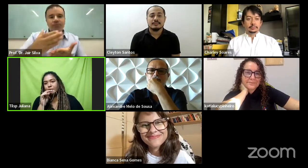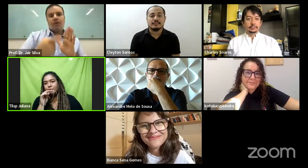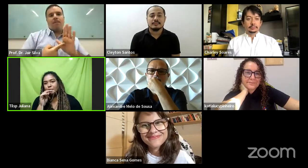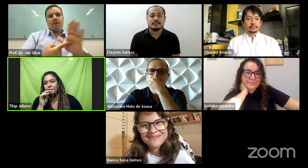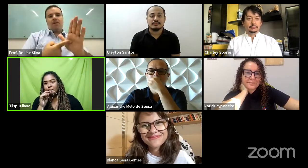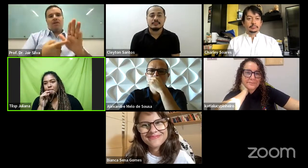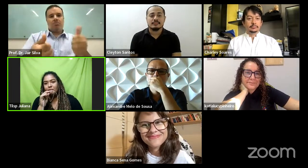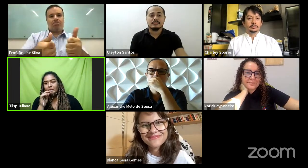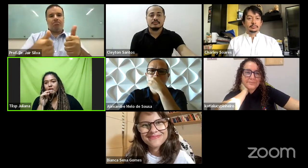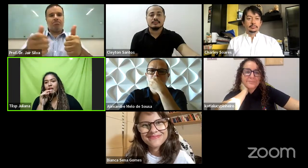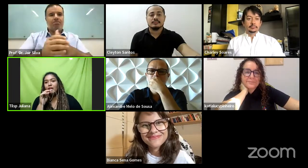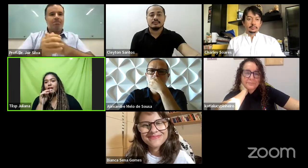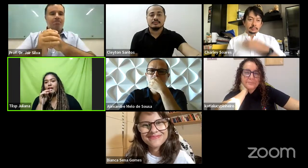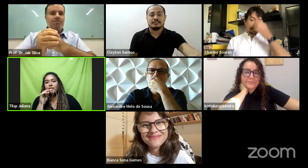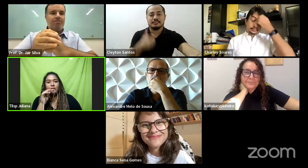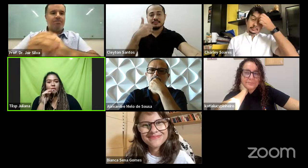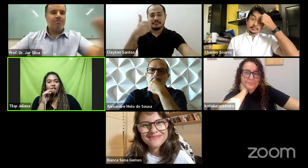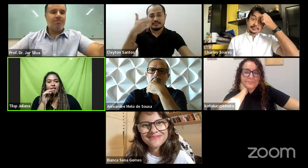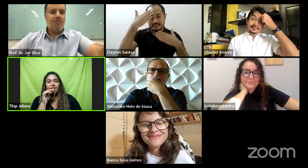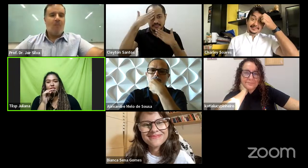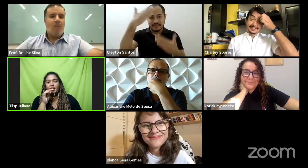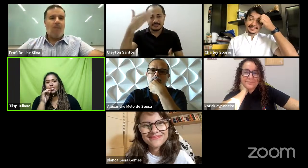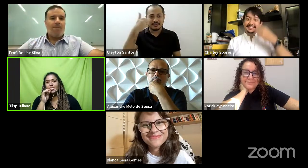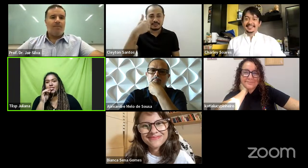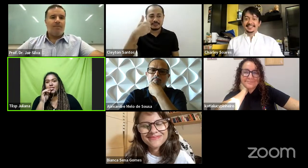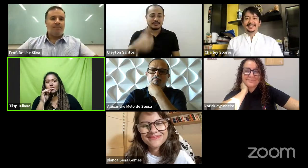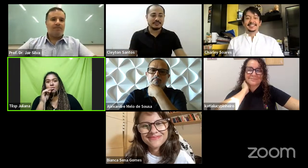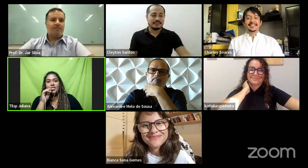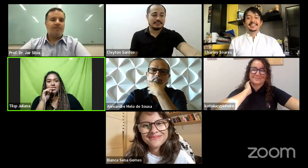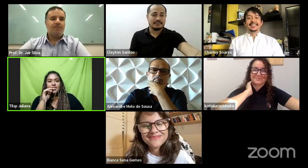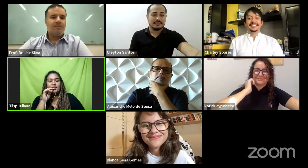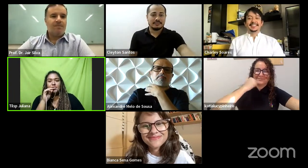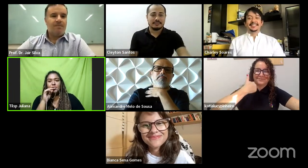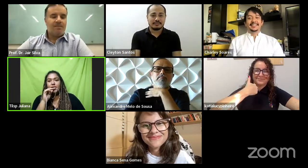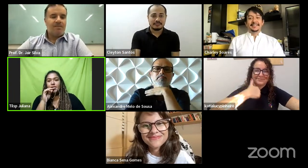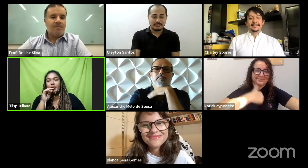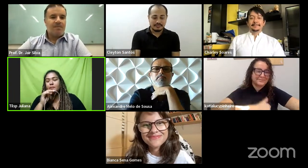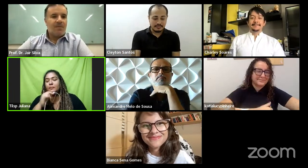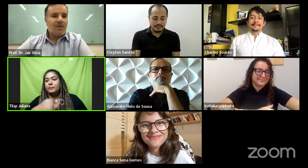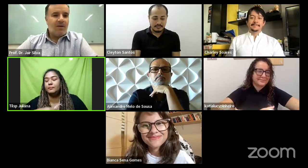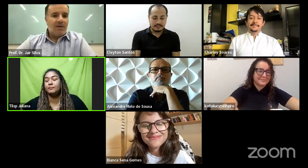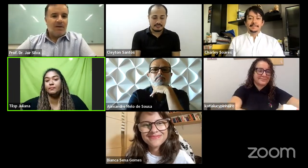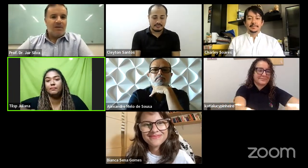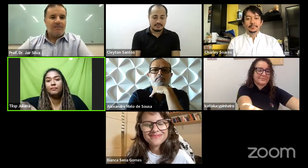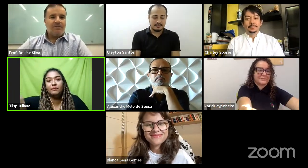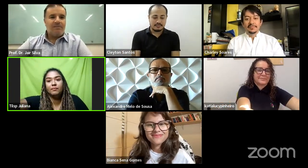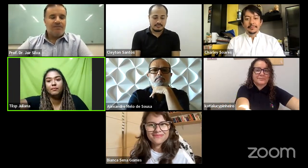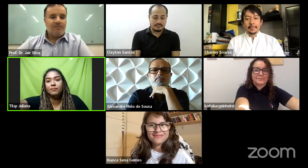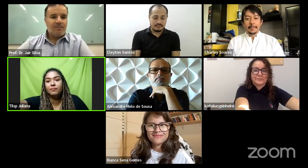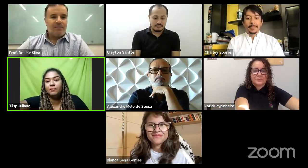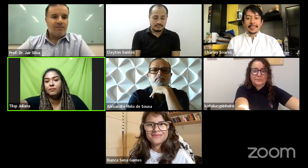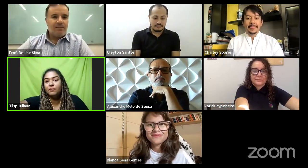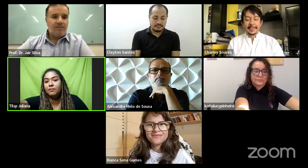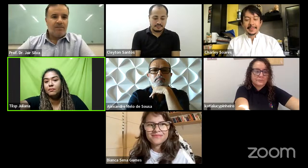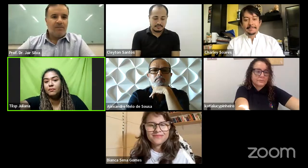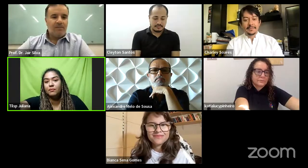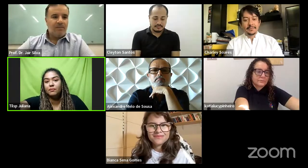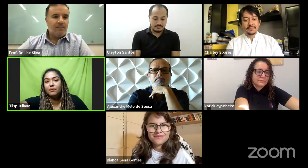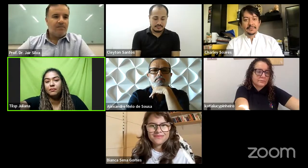do Cleiton. Cleiton, você pode ficar à vontade e iniciar sua apresentação, ok?